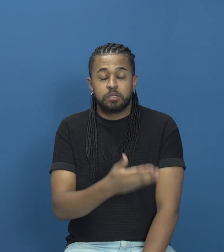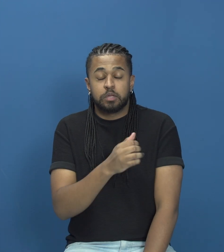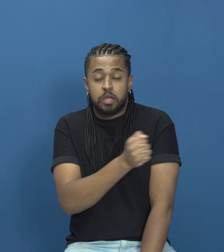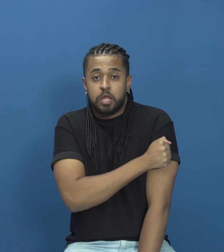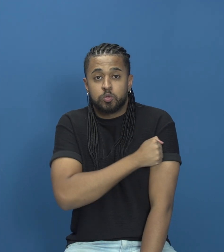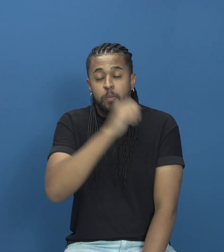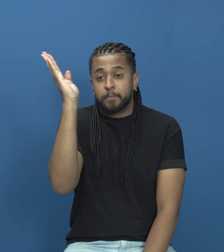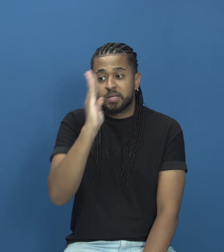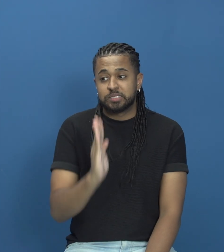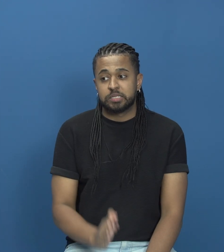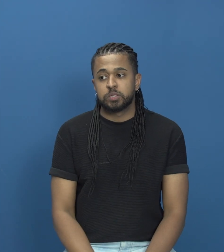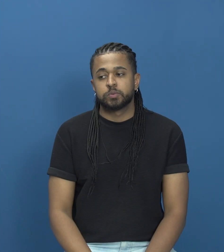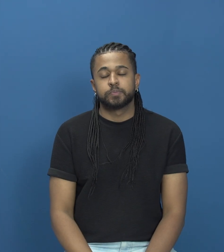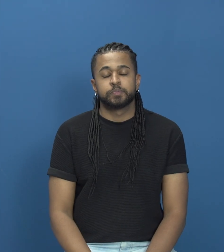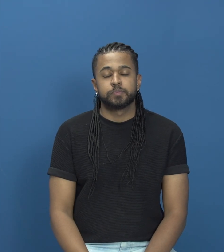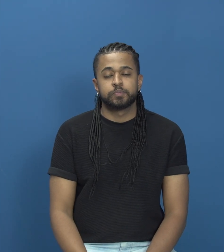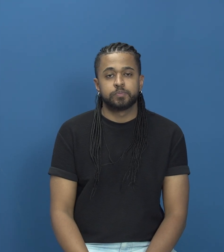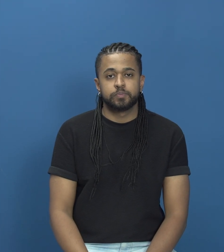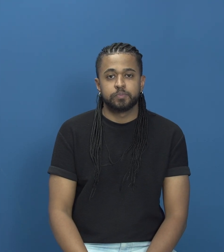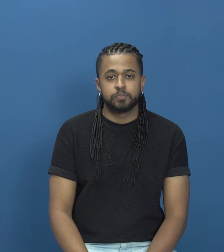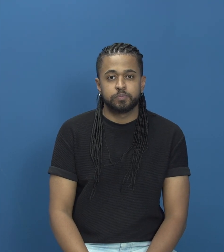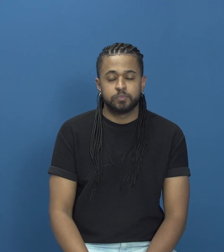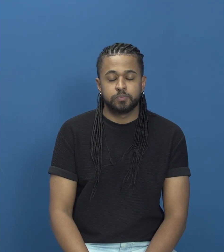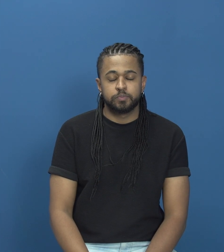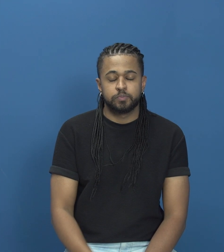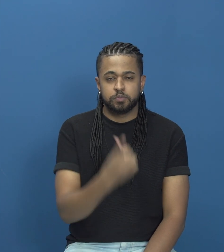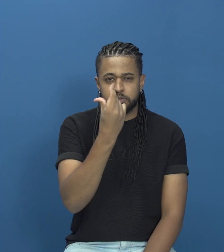estudantes brasileiros. Fecha parênteses.